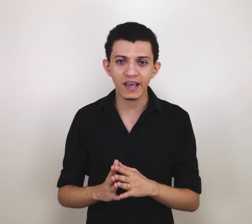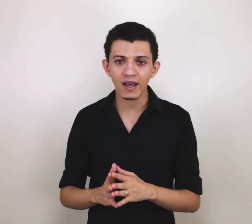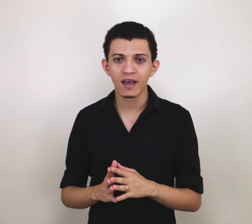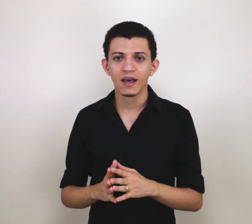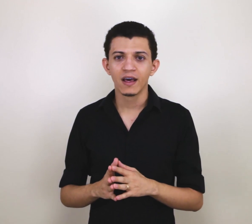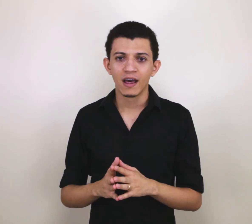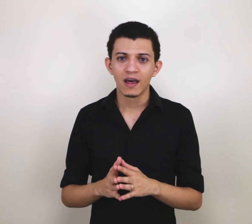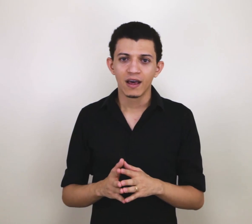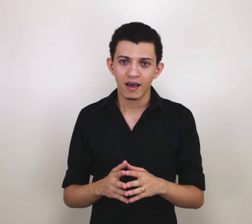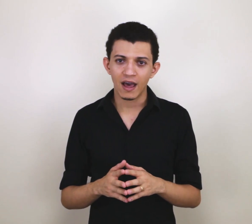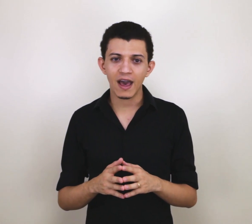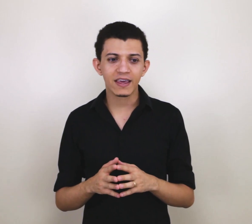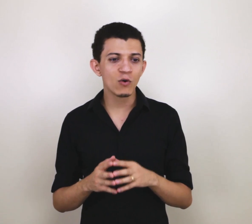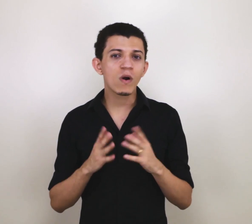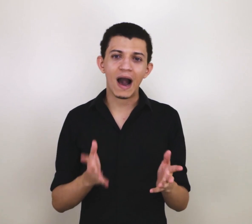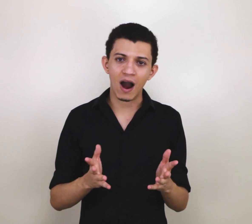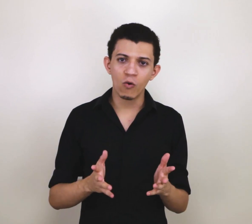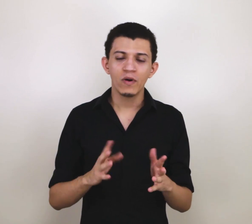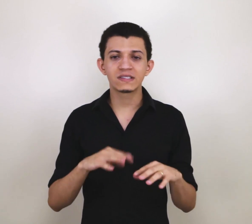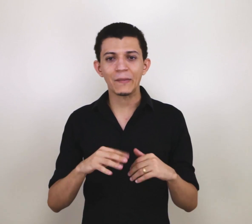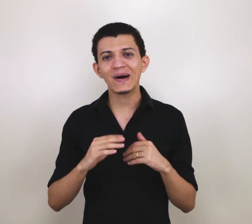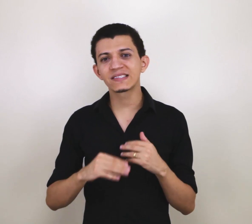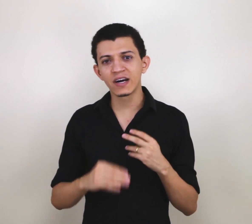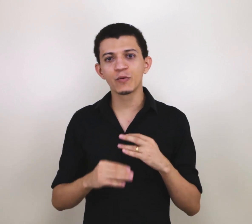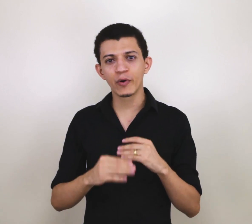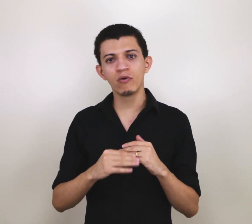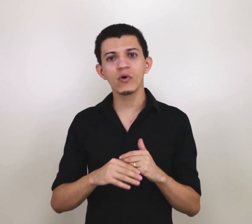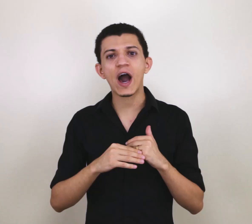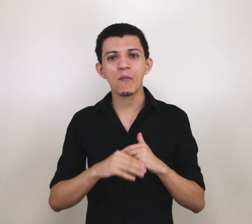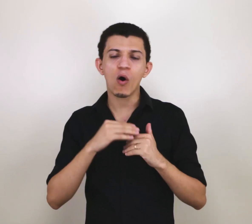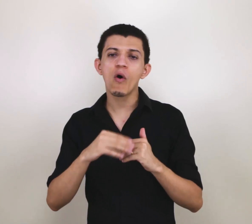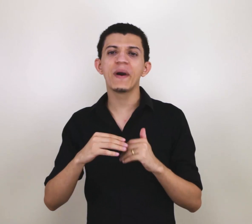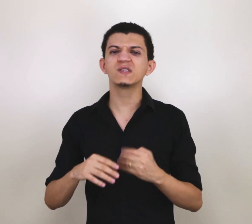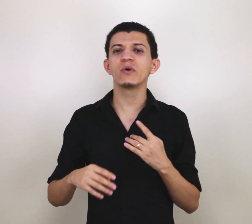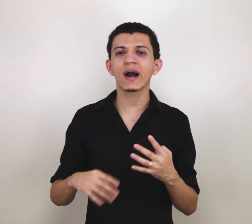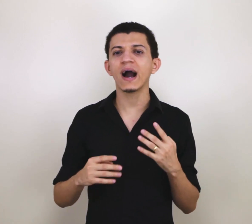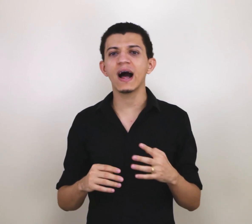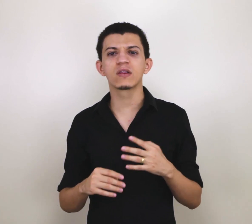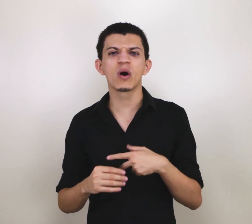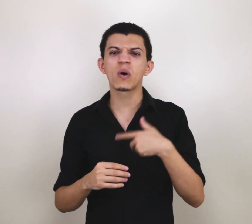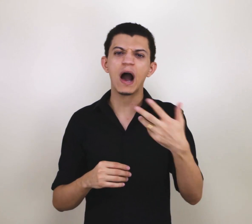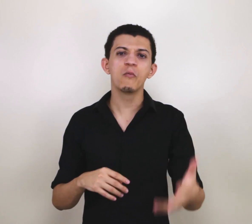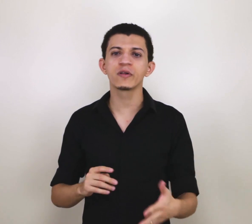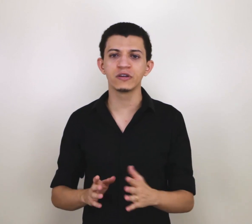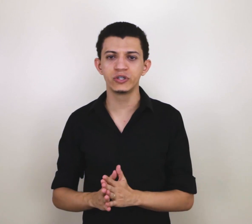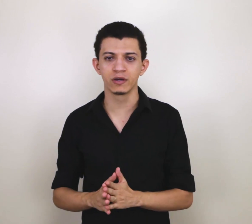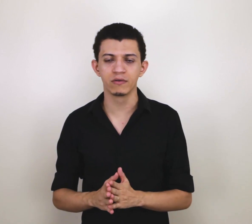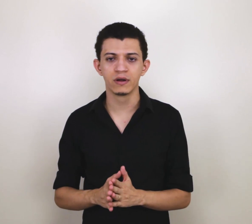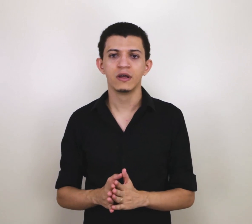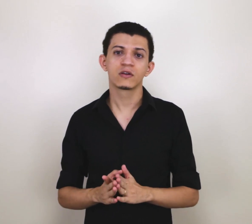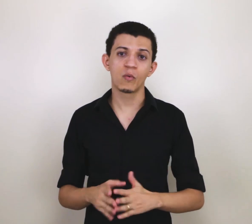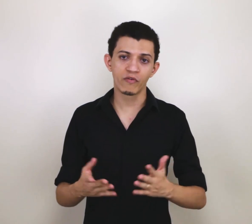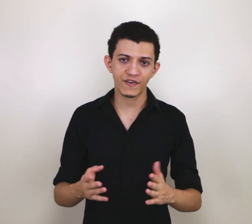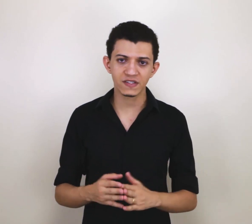dizer que um carro está passando por um lugar, uma rua meio esburacada, ou é um carro muito antigo. Como eu vou fazer?